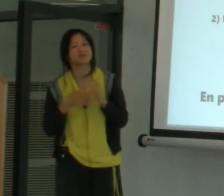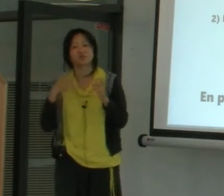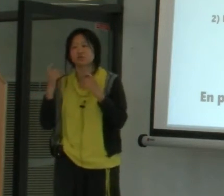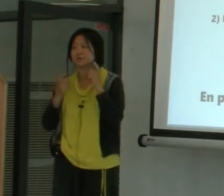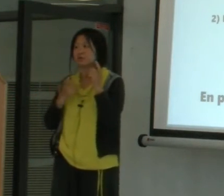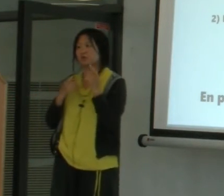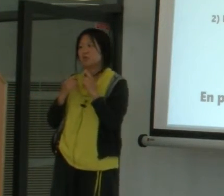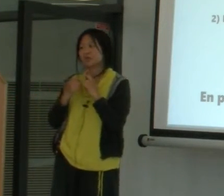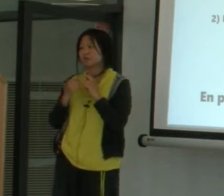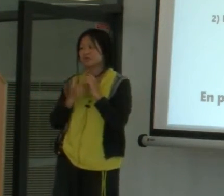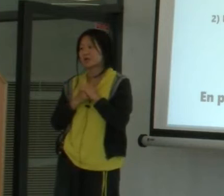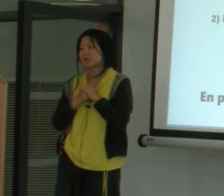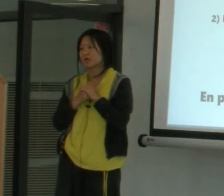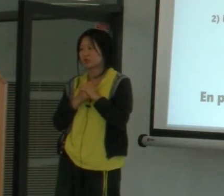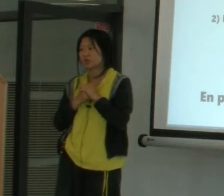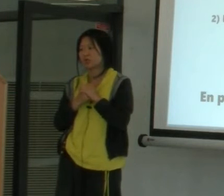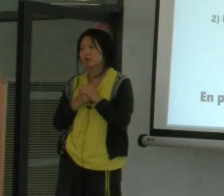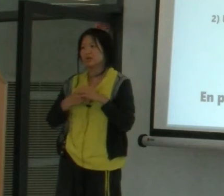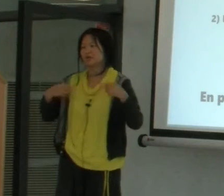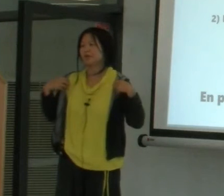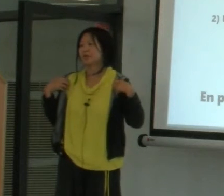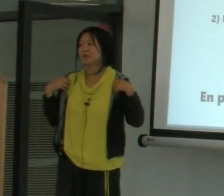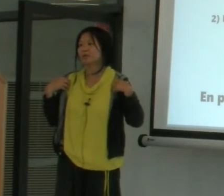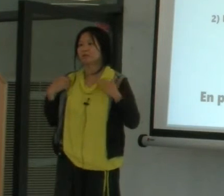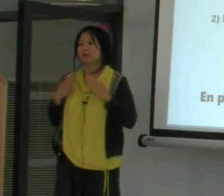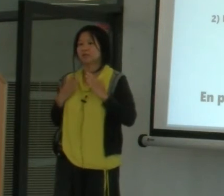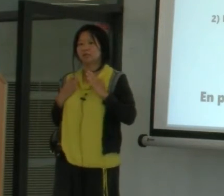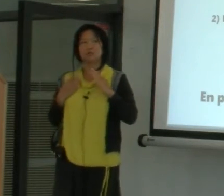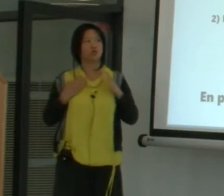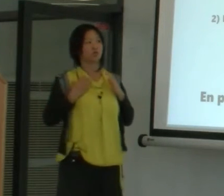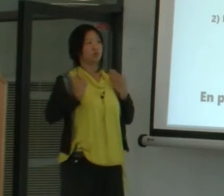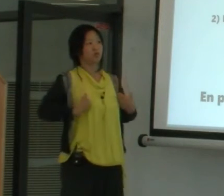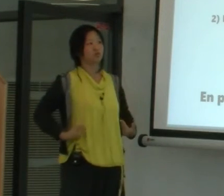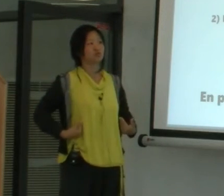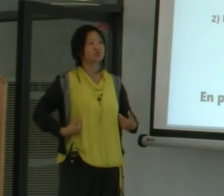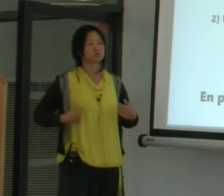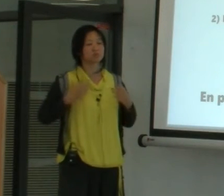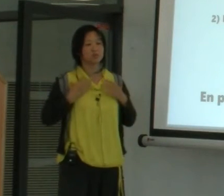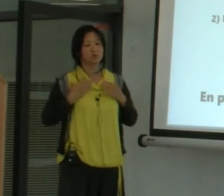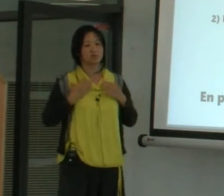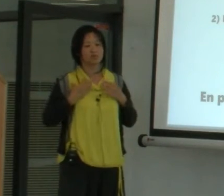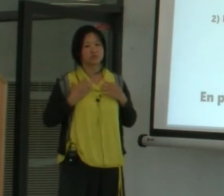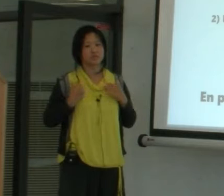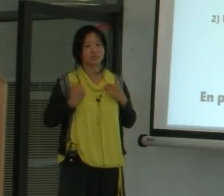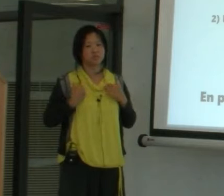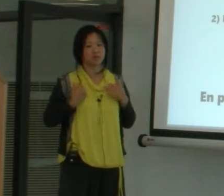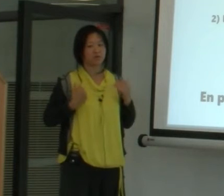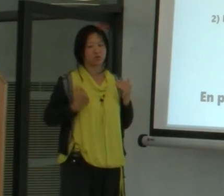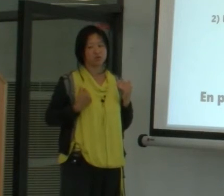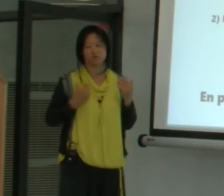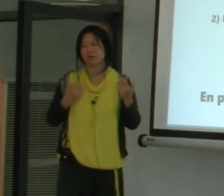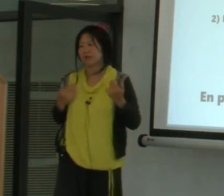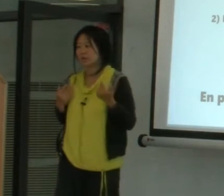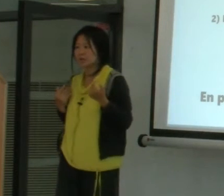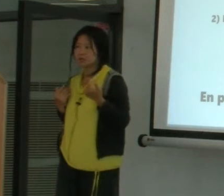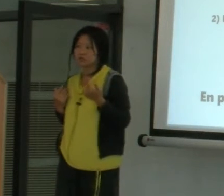Les expressions, il n'y en aura pas tant que ça à répertorier. Et après, le buste, on s'est dit avec un